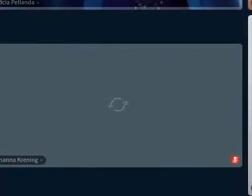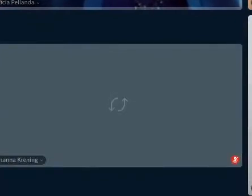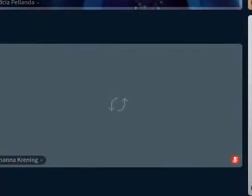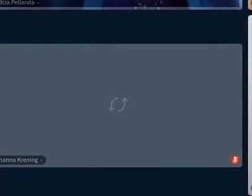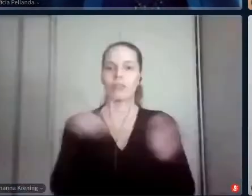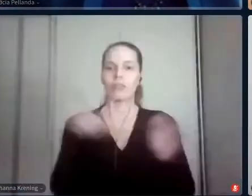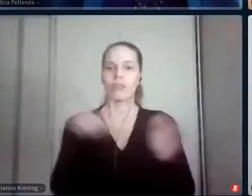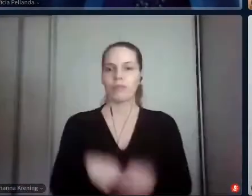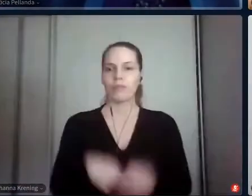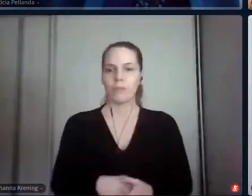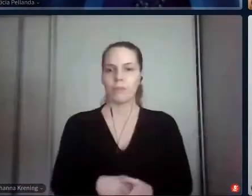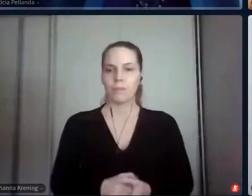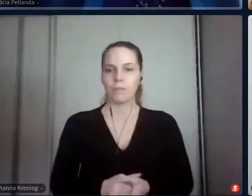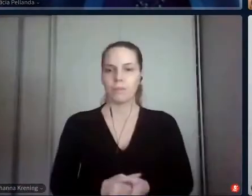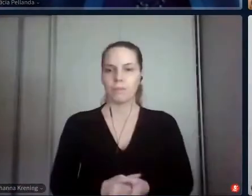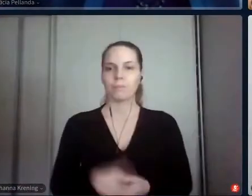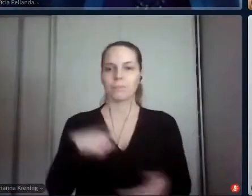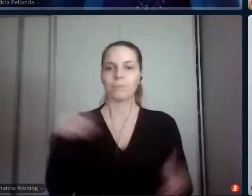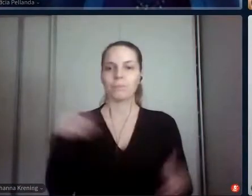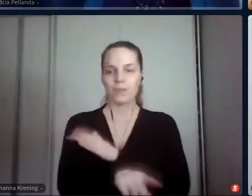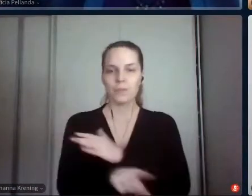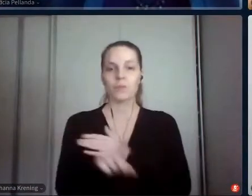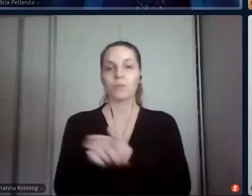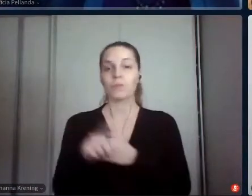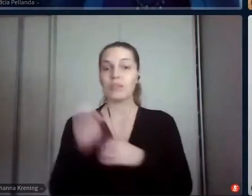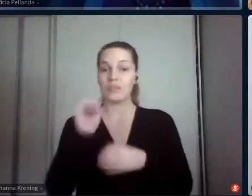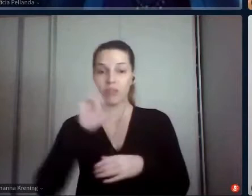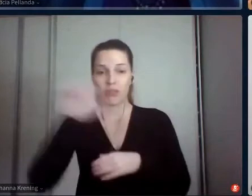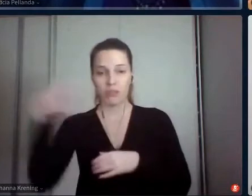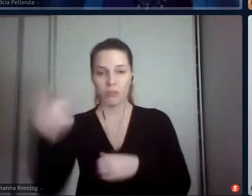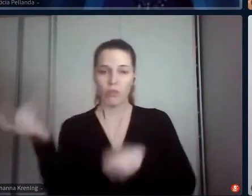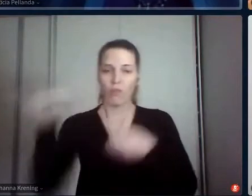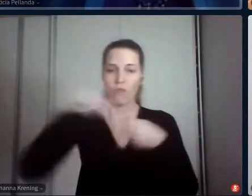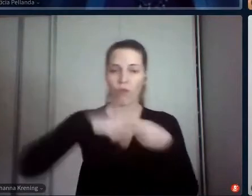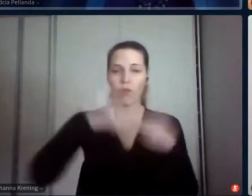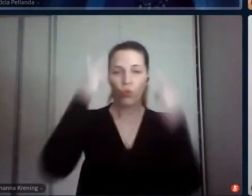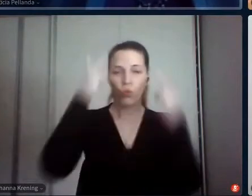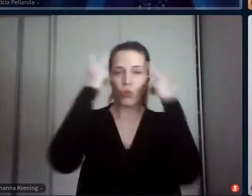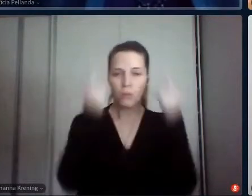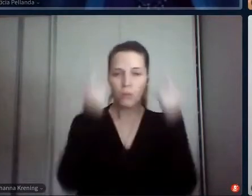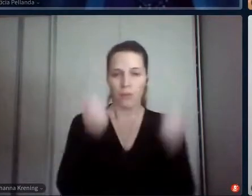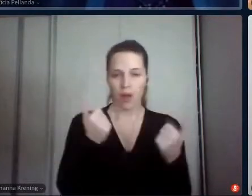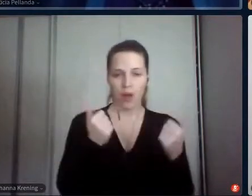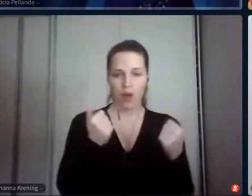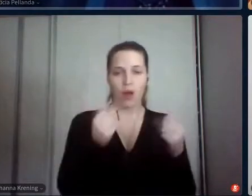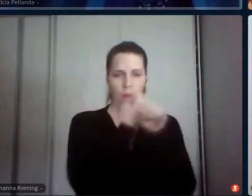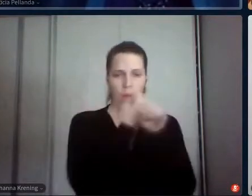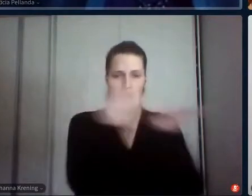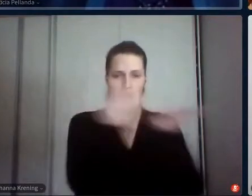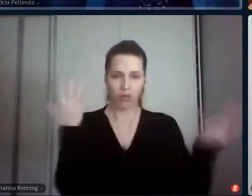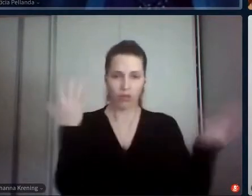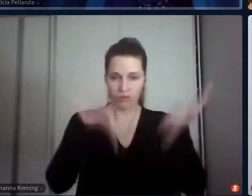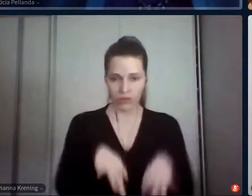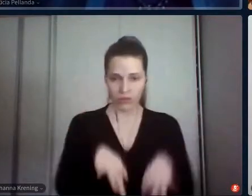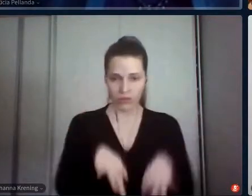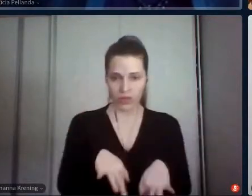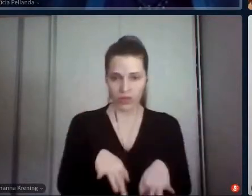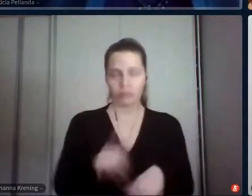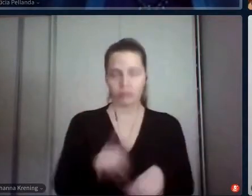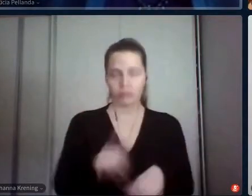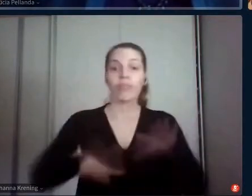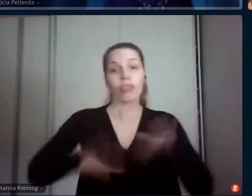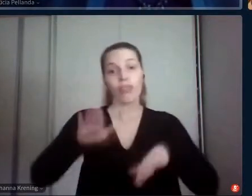vai voltar, quando a sessão normal acabam as aulas em EAD. Talvez algumas disciplinas incorporem um pouco de